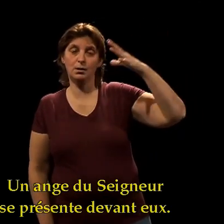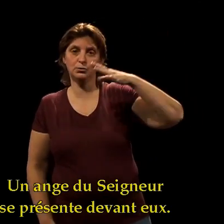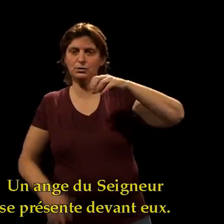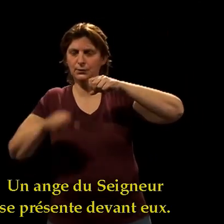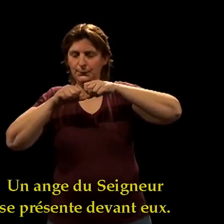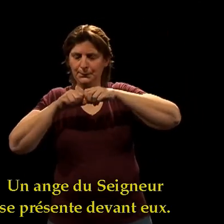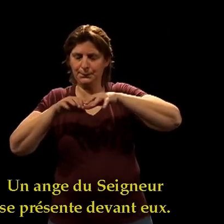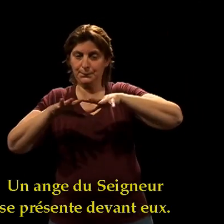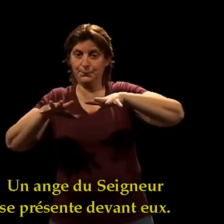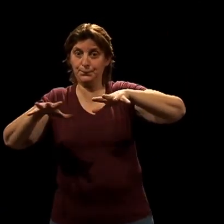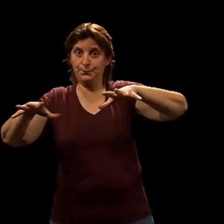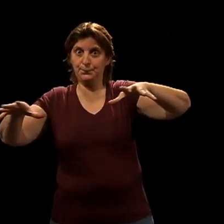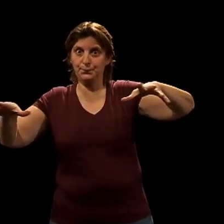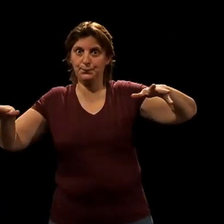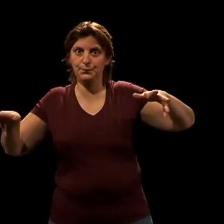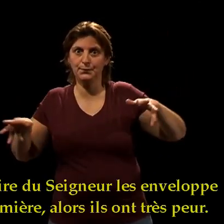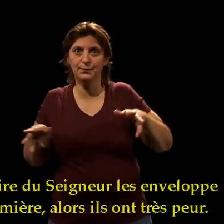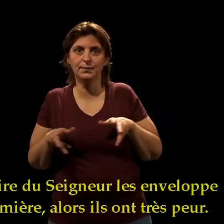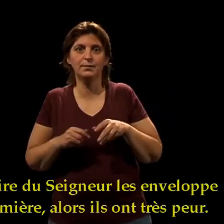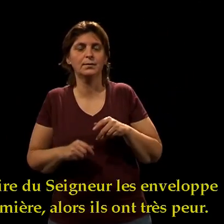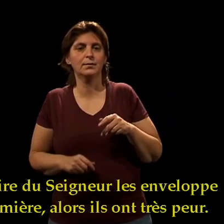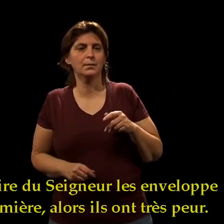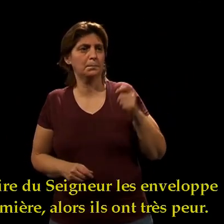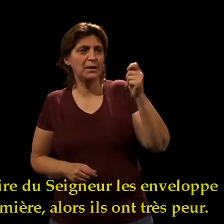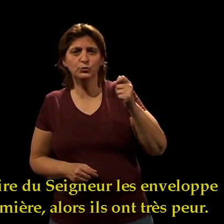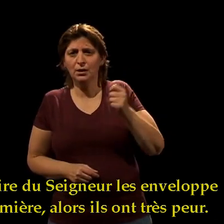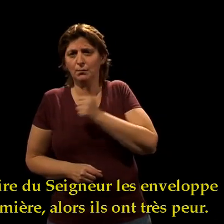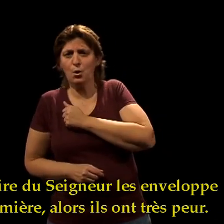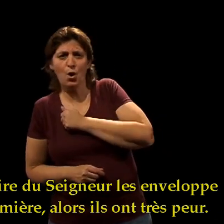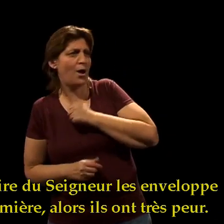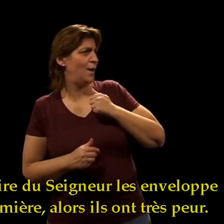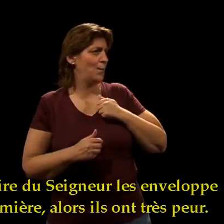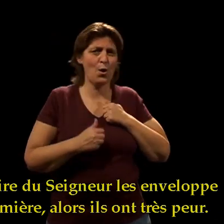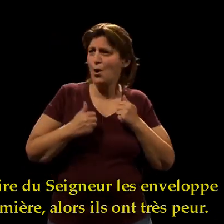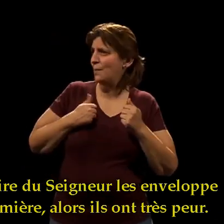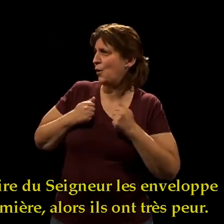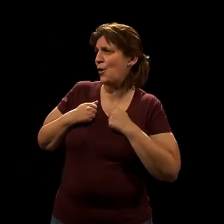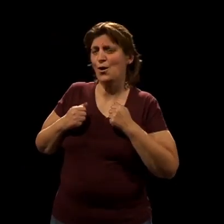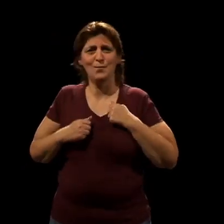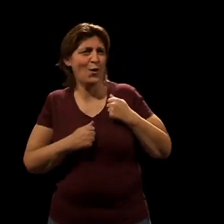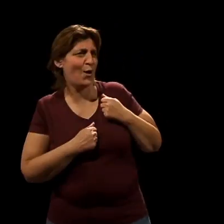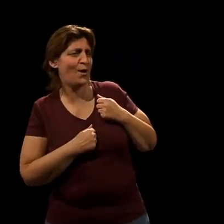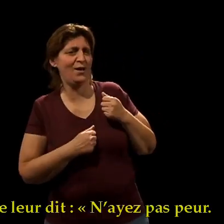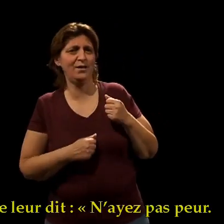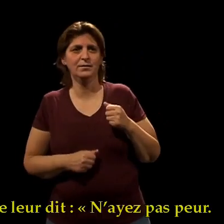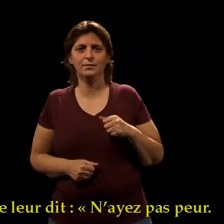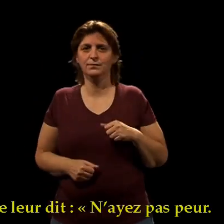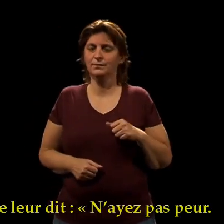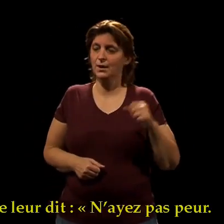Un ange du Seigneur se présente devant eux. La gloire du Seigneur les enveloppe de lumière. Alors, ils ont très